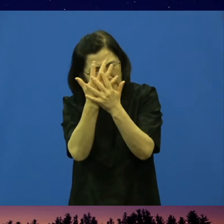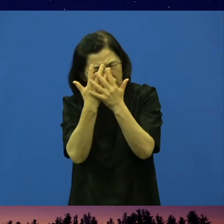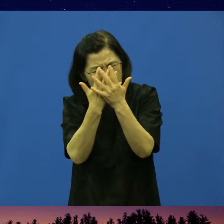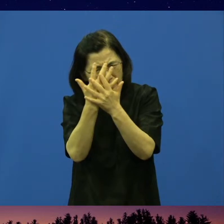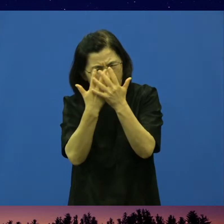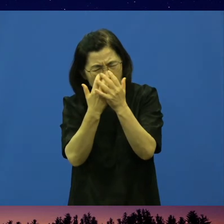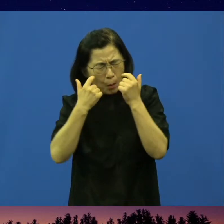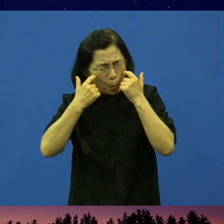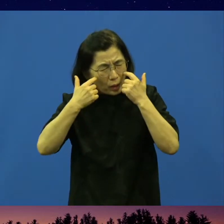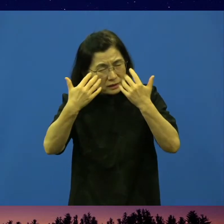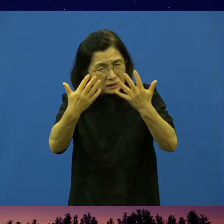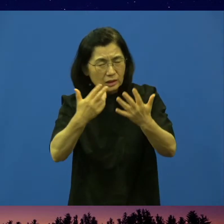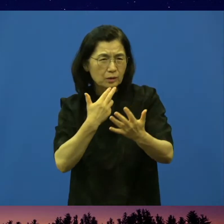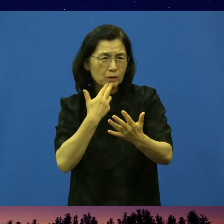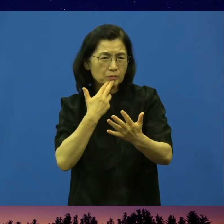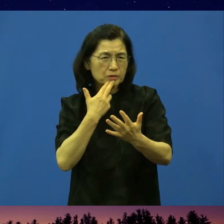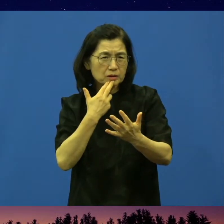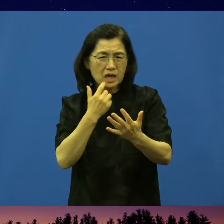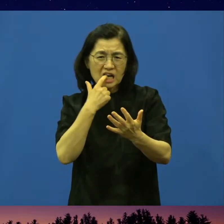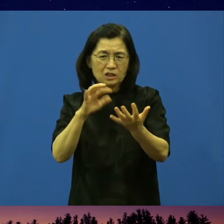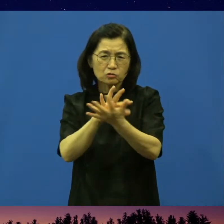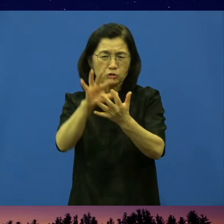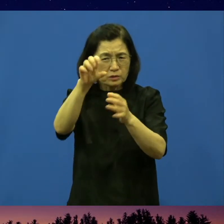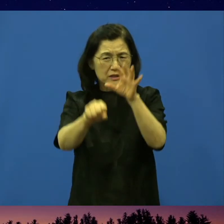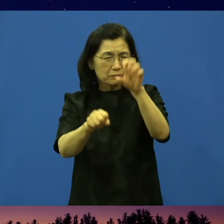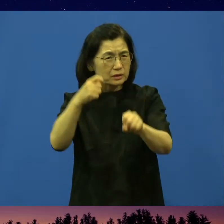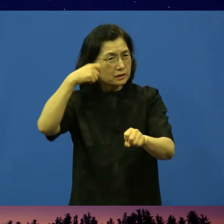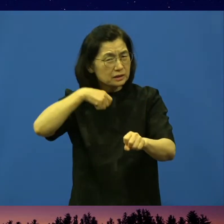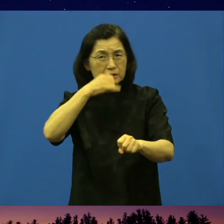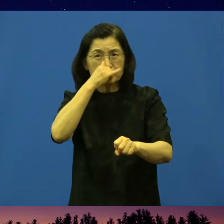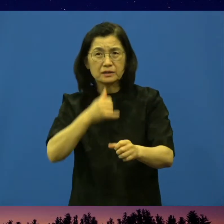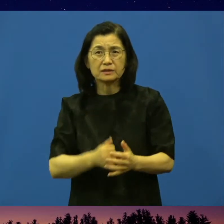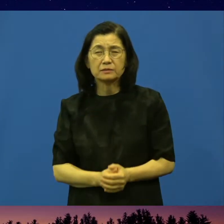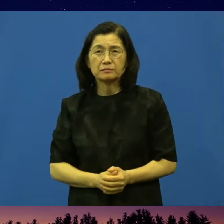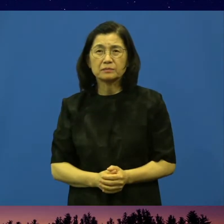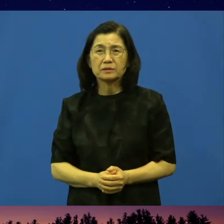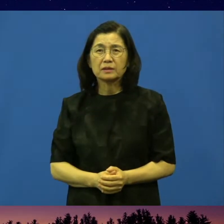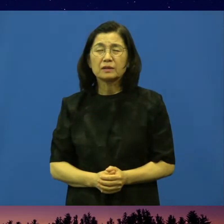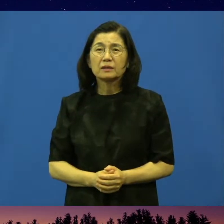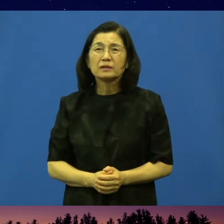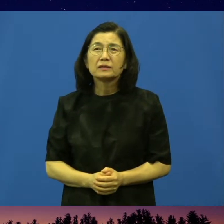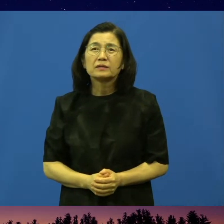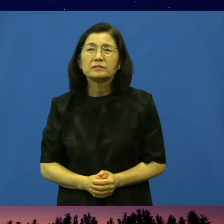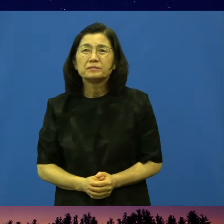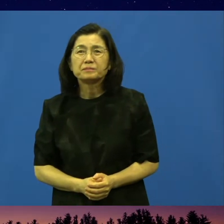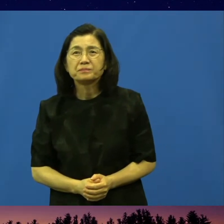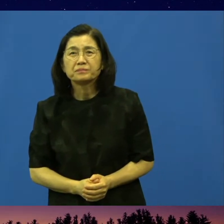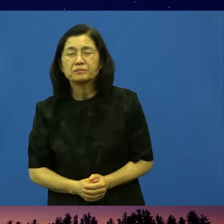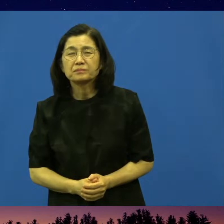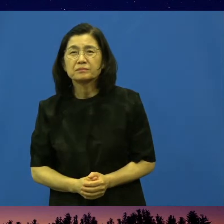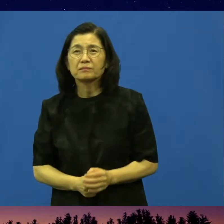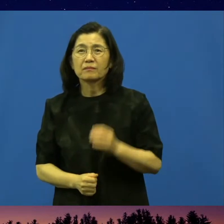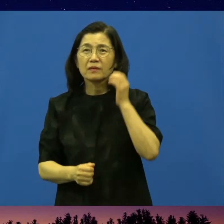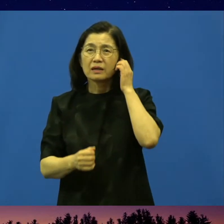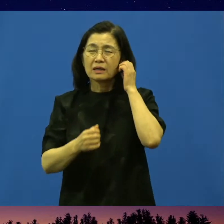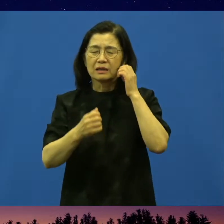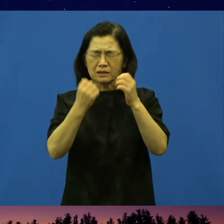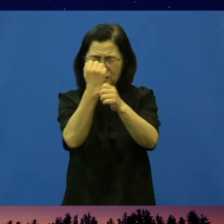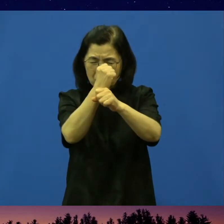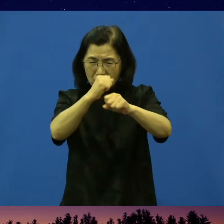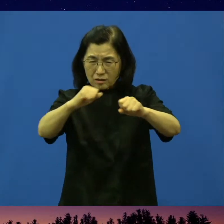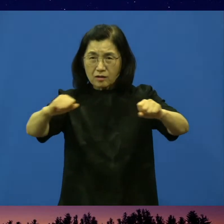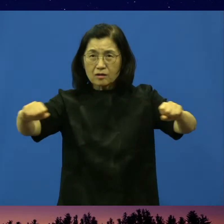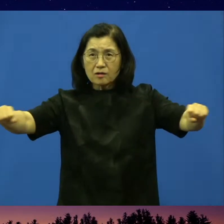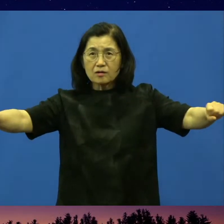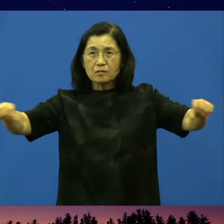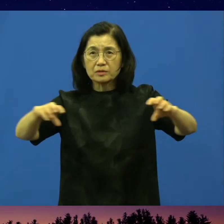제가 호주에서 목회할 때도 마찬가지. 어마어마한 건물이었어. 땅 한 3만 평 되는 땅입니다. 지금 그